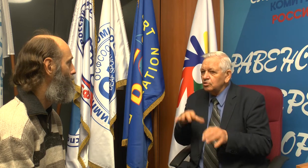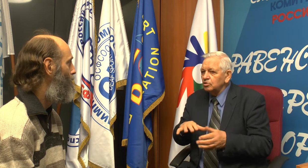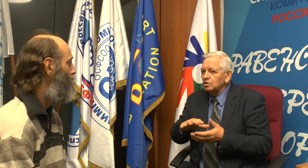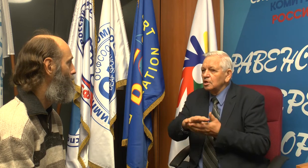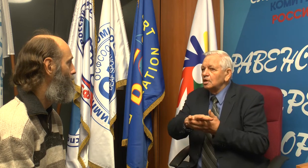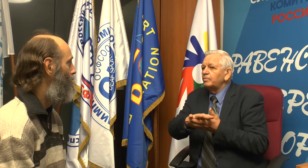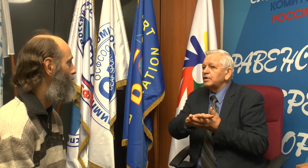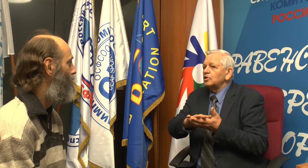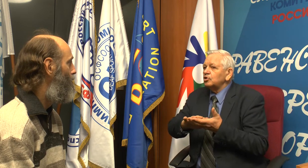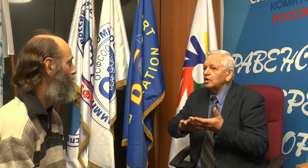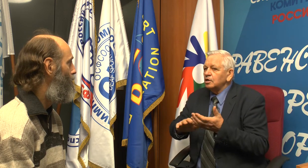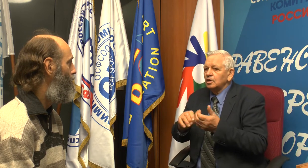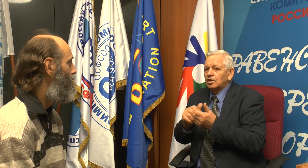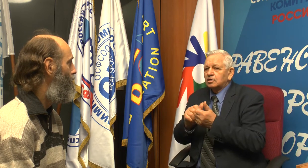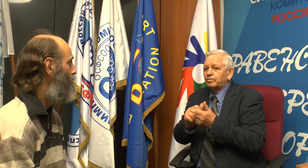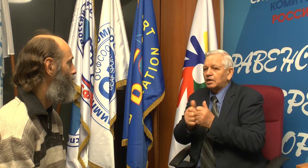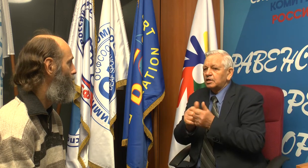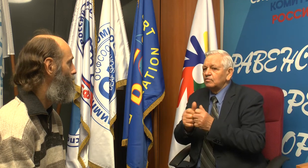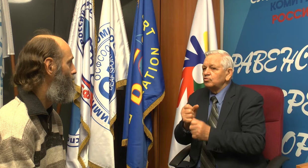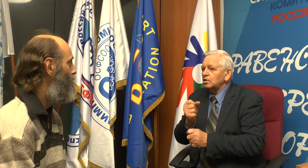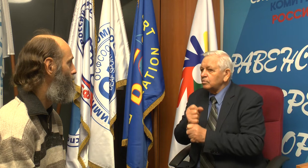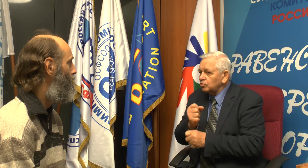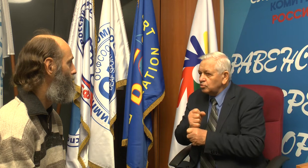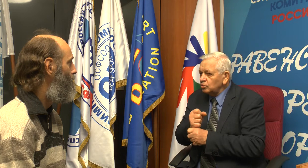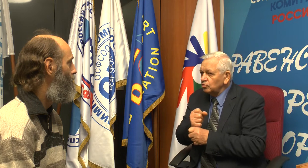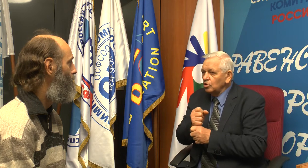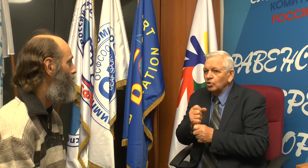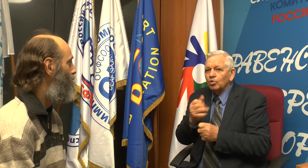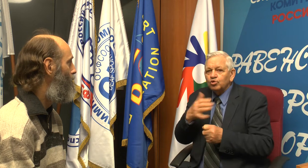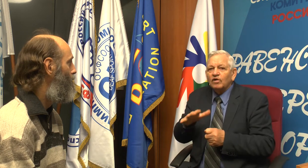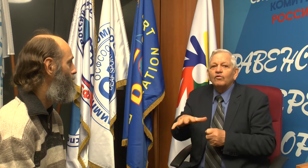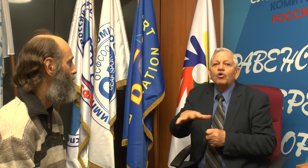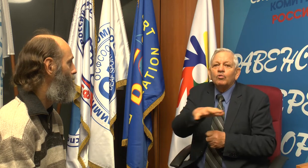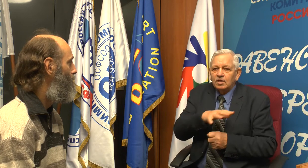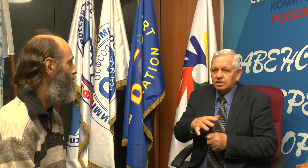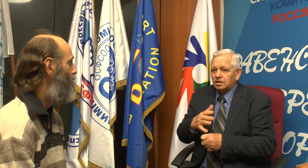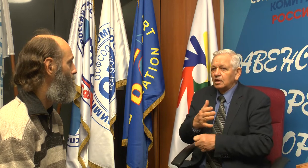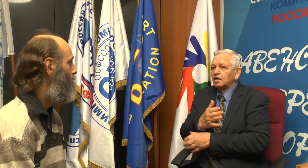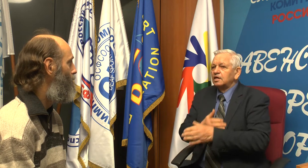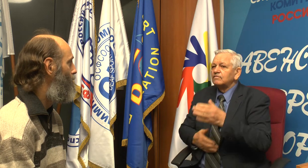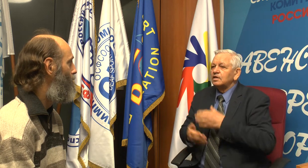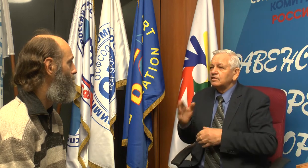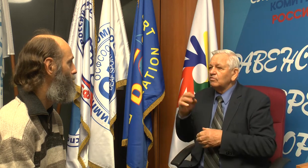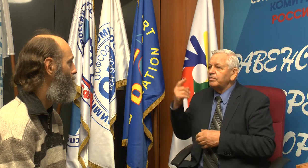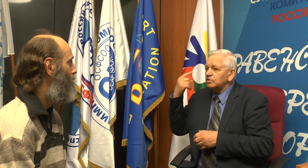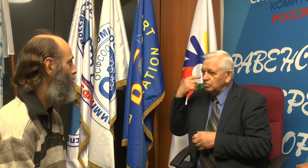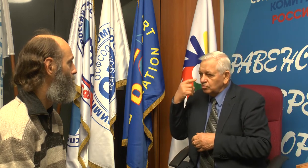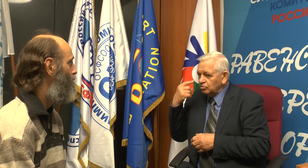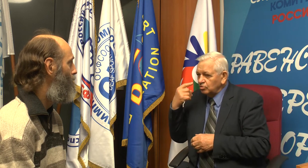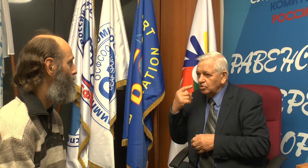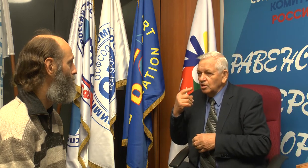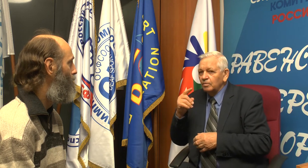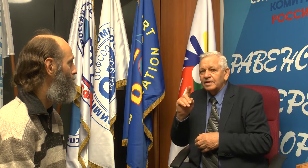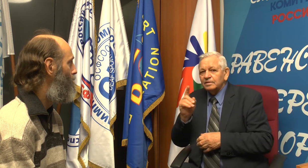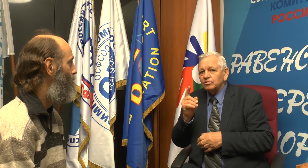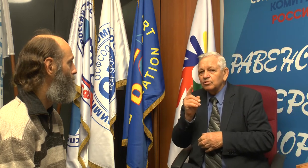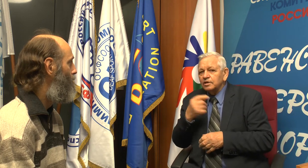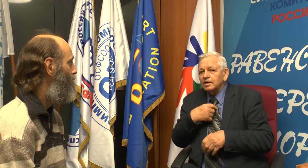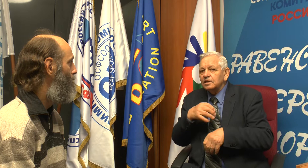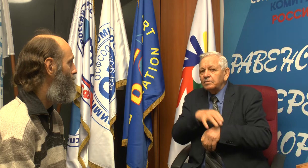решил продолжать спортивную работу уже в области инвалидов по слуху. Потому что я